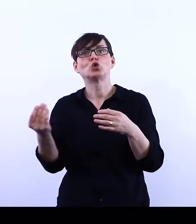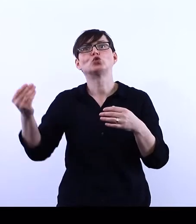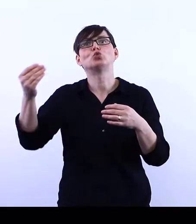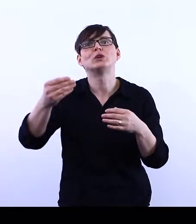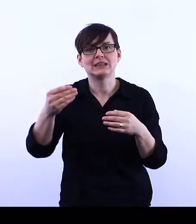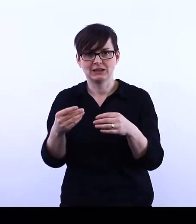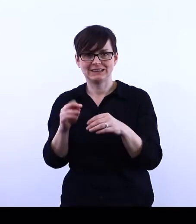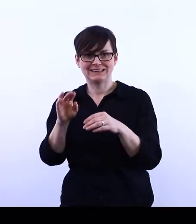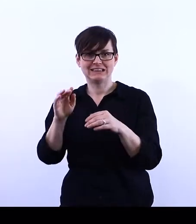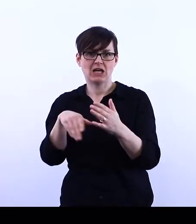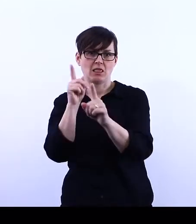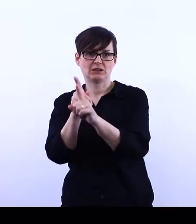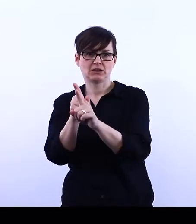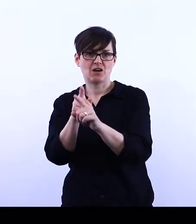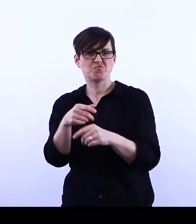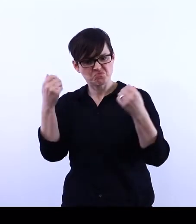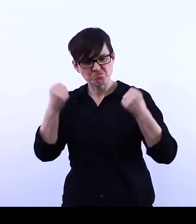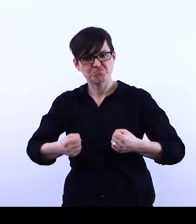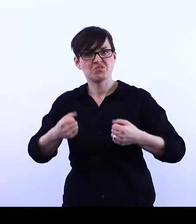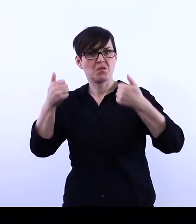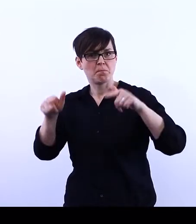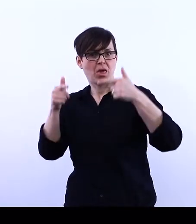dem Boden gestampft wird.